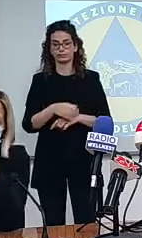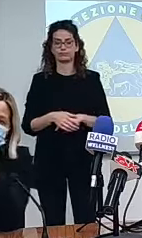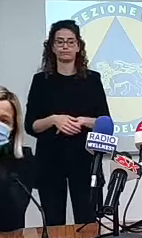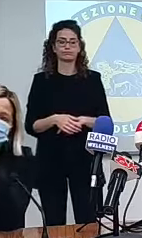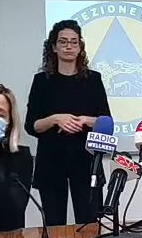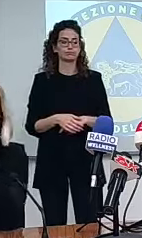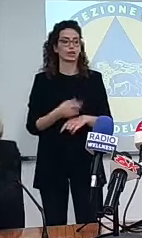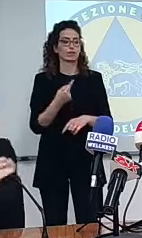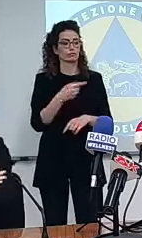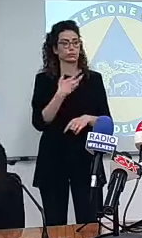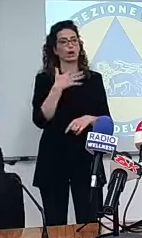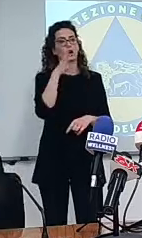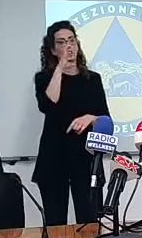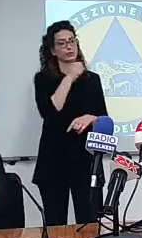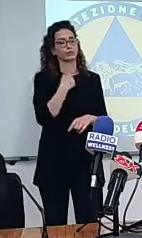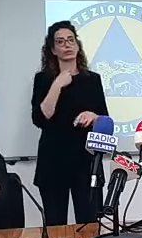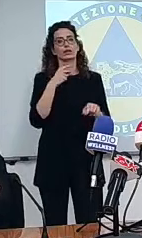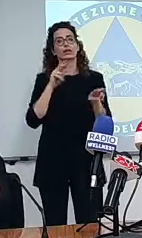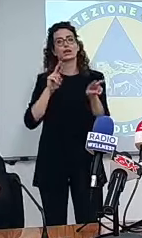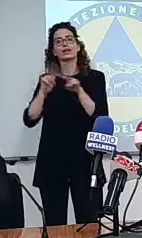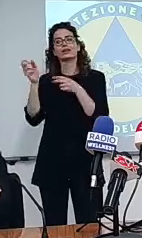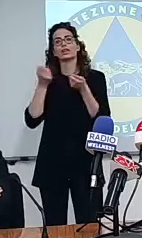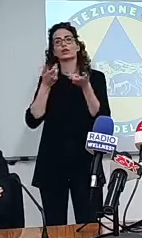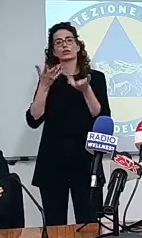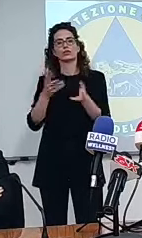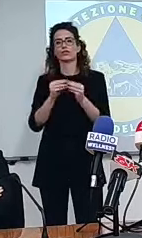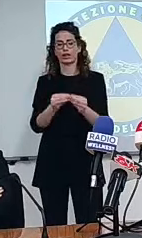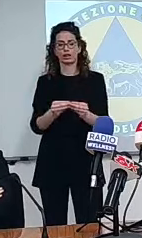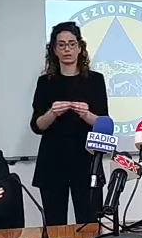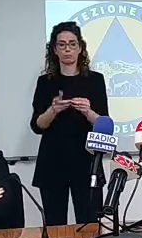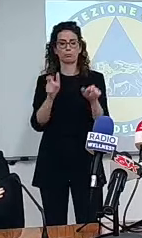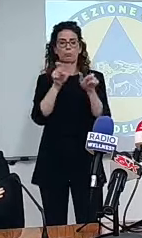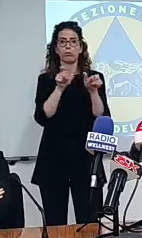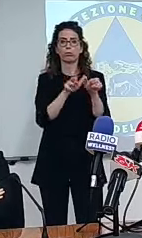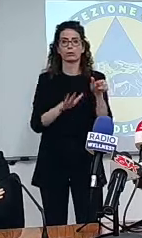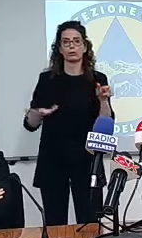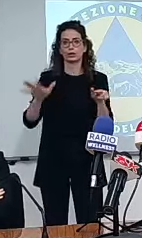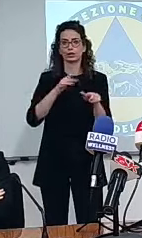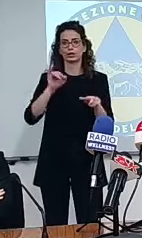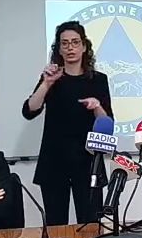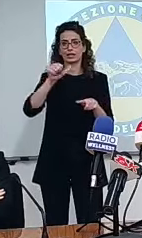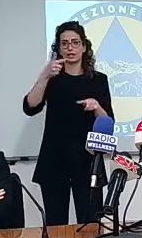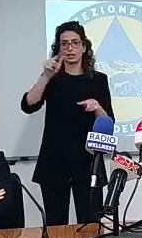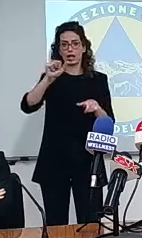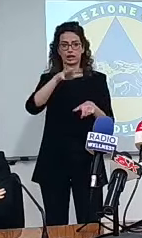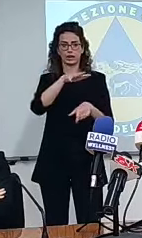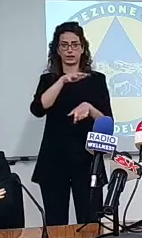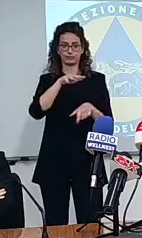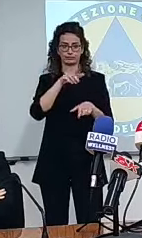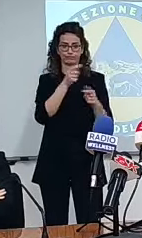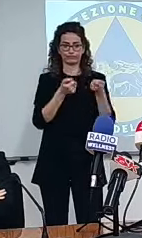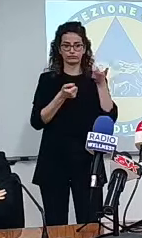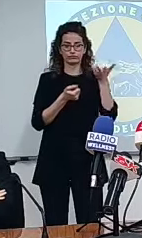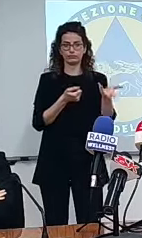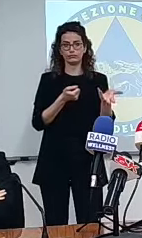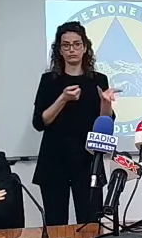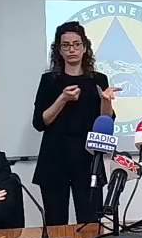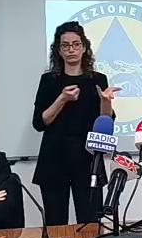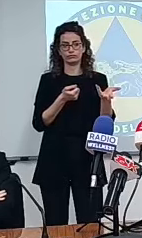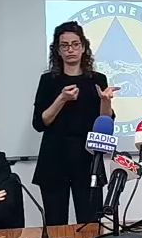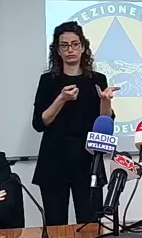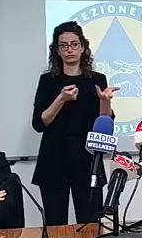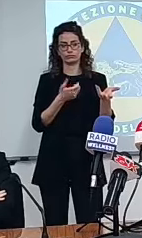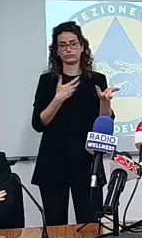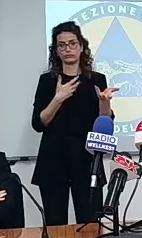Quindi, quindi quando vedete i dati nazionali, loro cos'è che fanno? Prendono la popolazione Istat, prendono i vaccinati, probabilmente anche solo